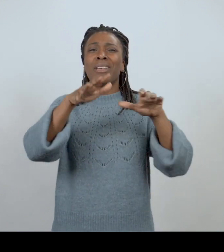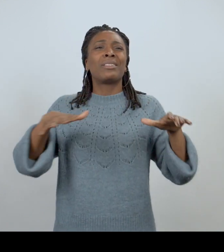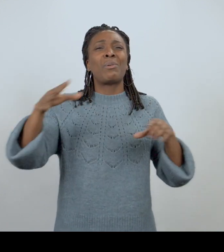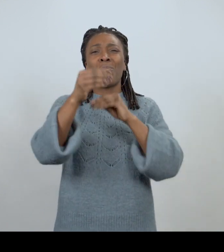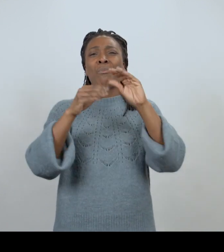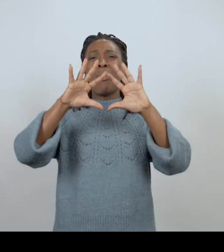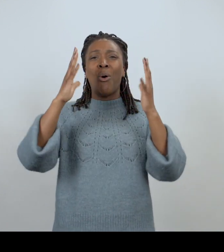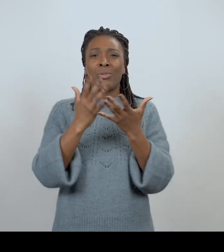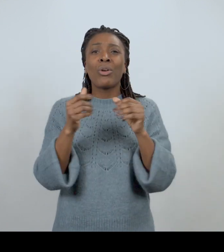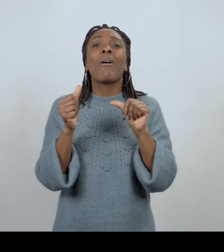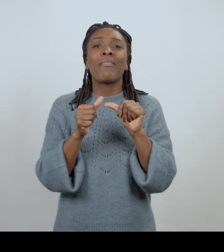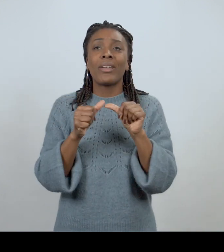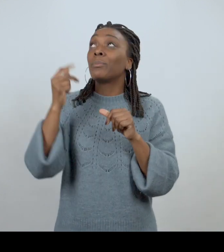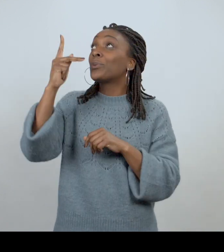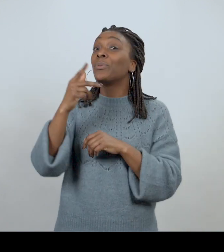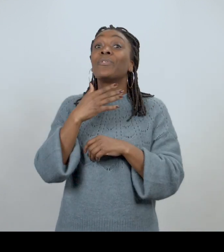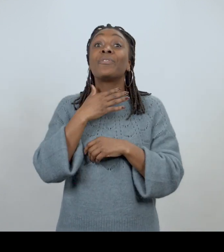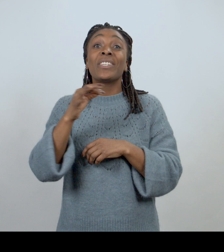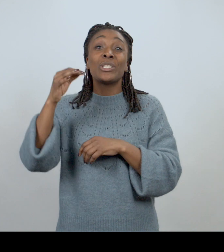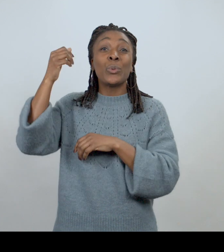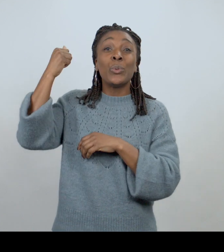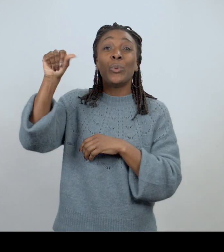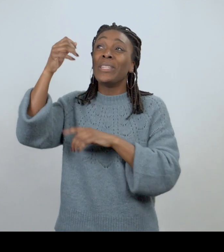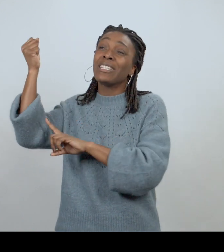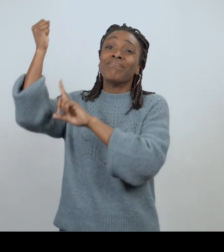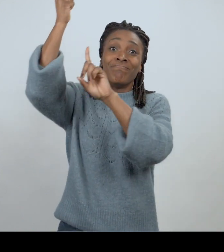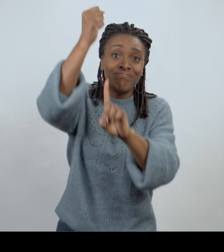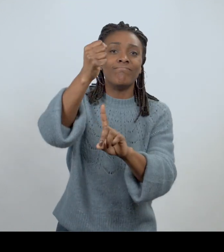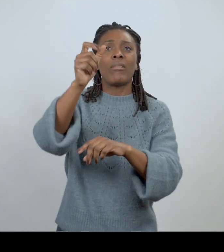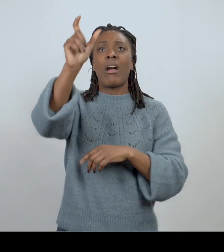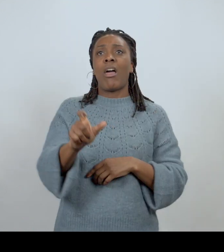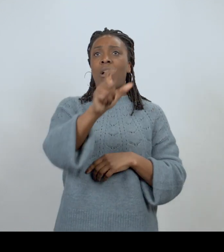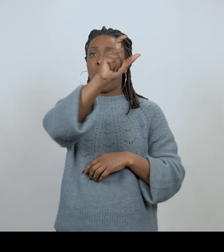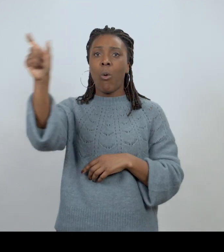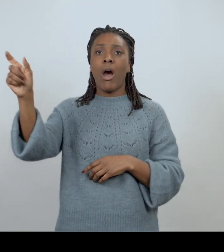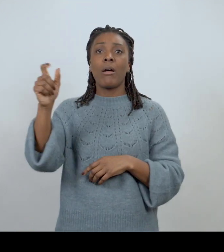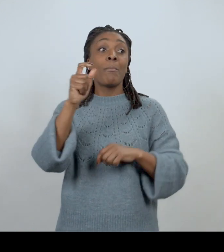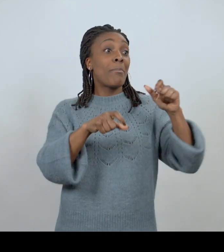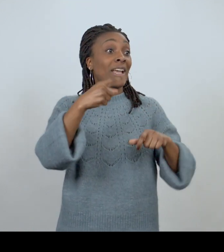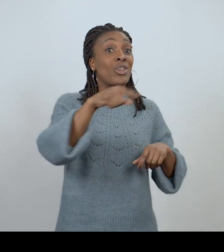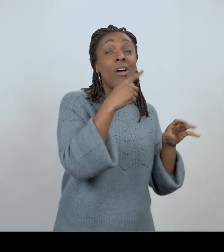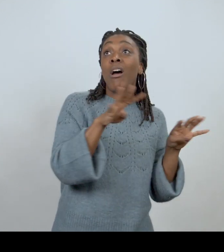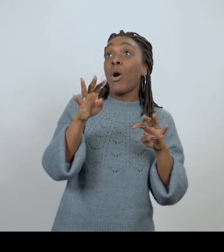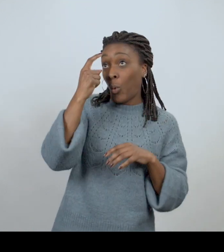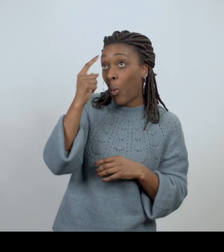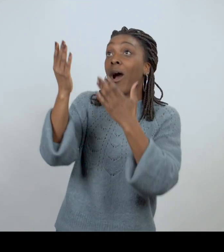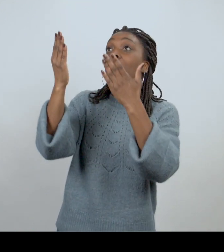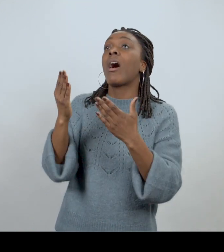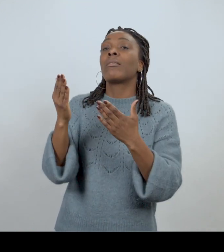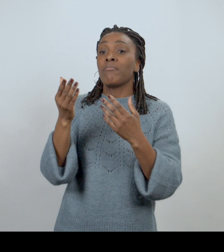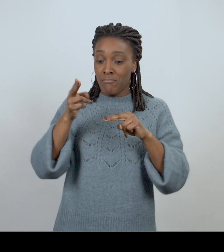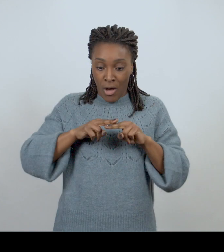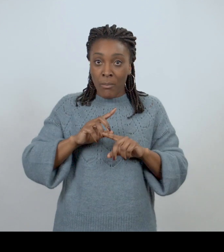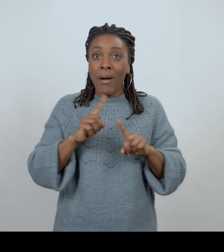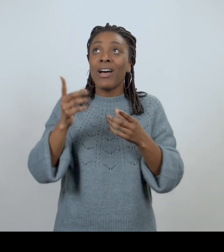donné son Fils unique, afin que quiconque croit en lui ne périsse point, mais